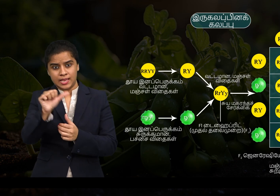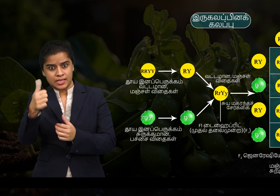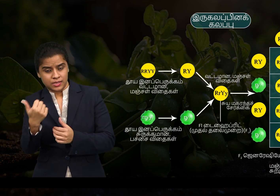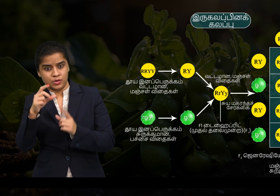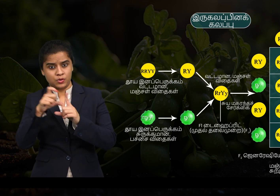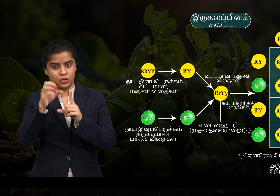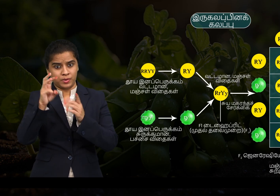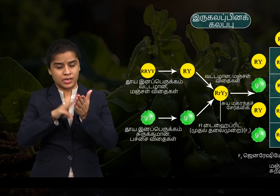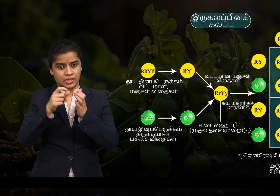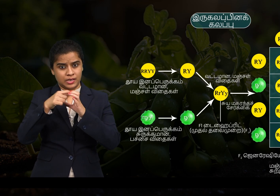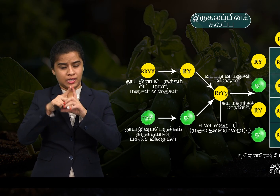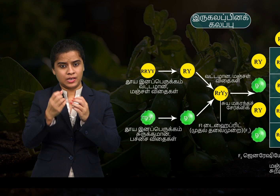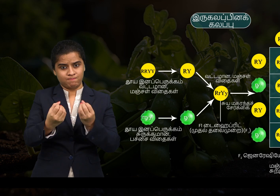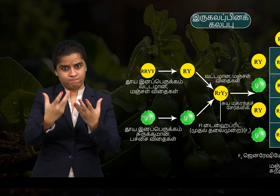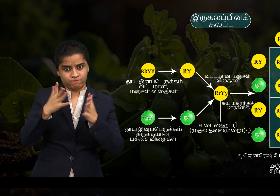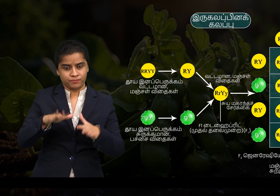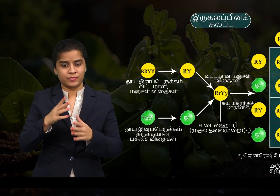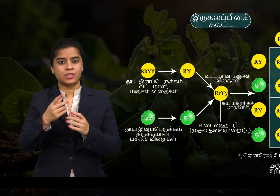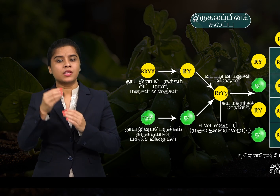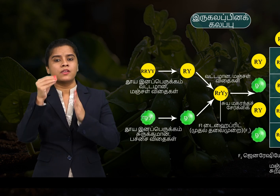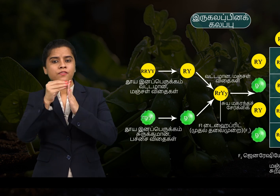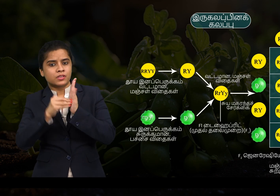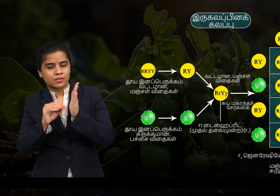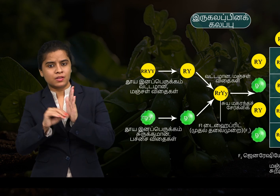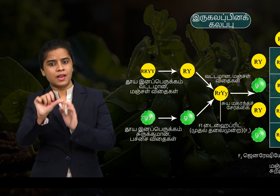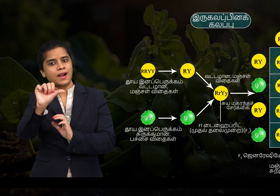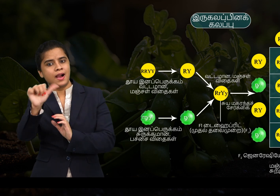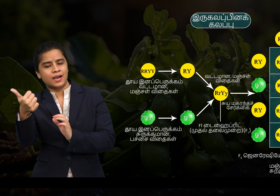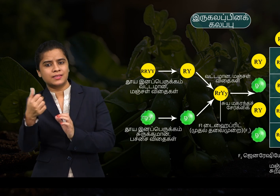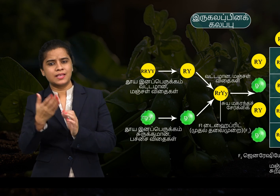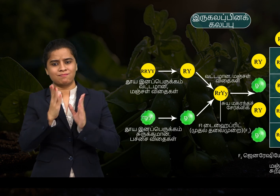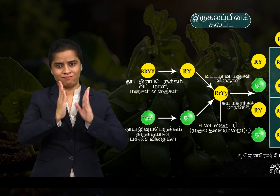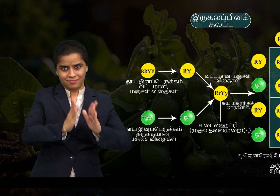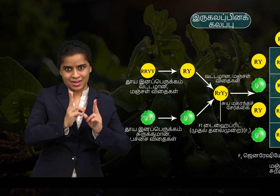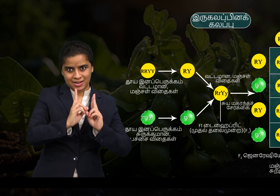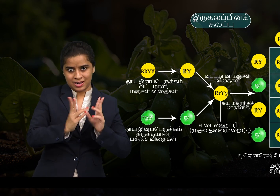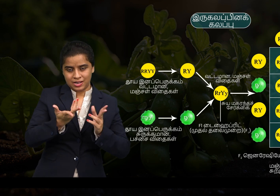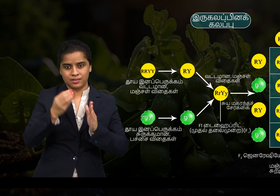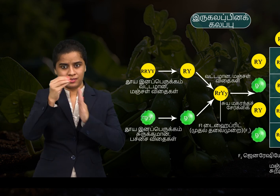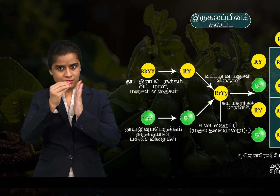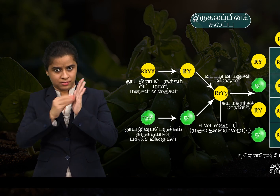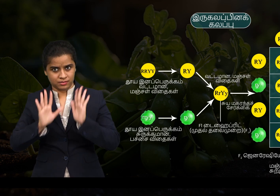மற்றொரு மேலாதிக்க பண்பு மற்றும் மற்றொரு பின்னடைவு பண்பையும்